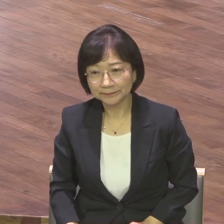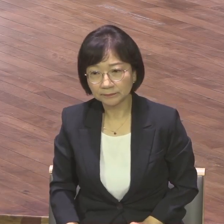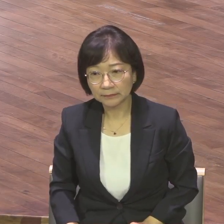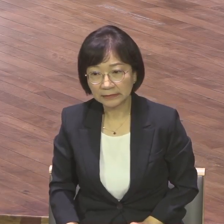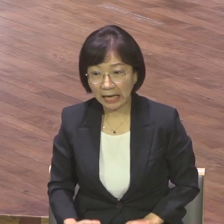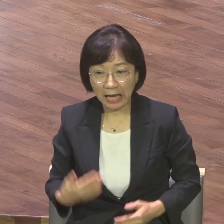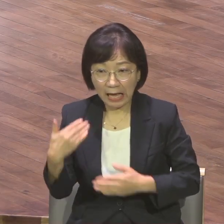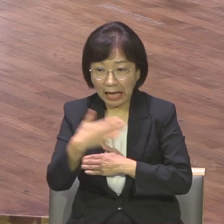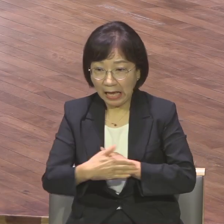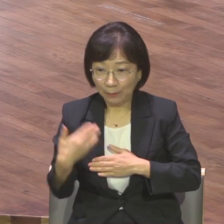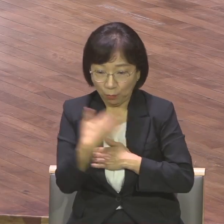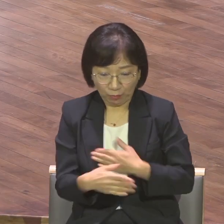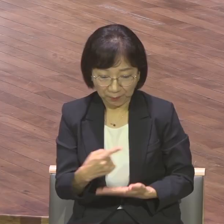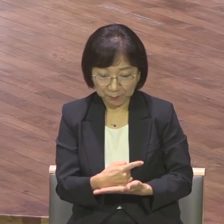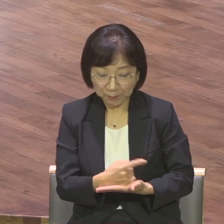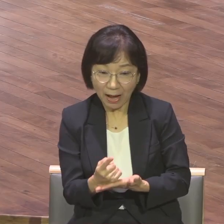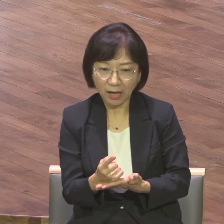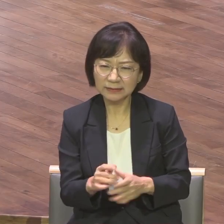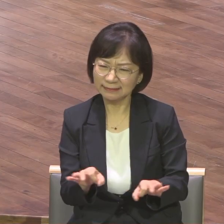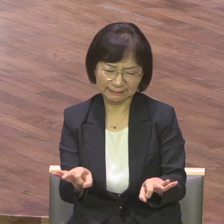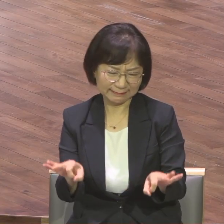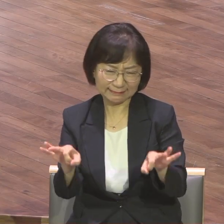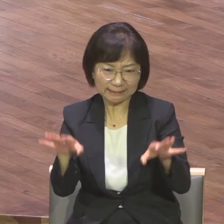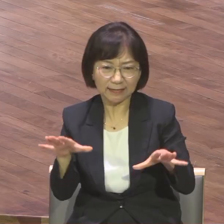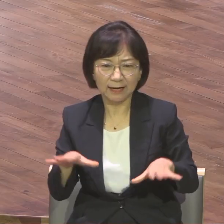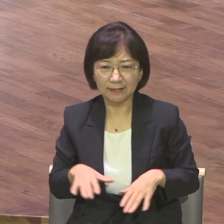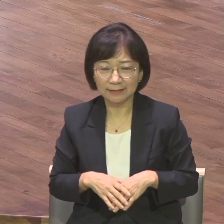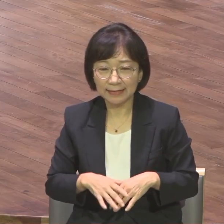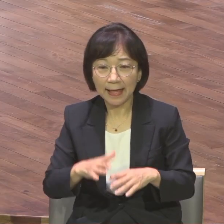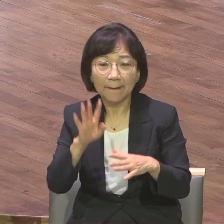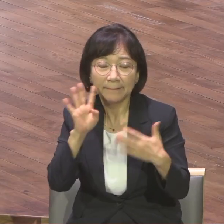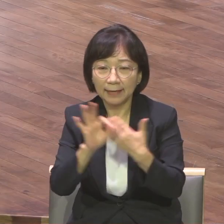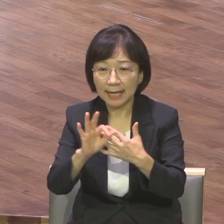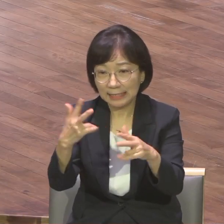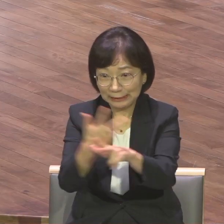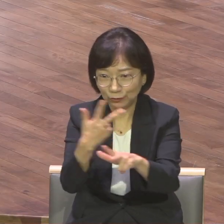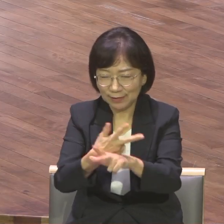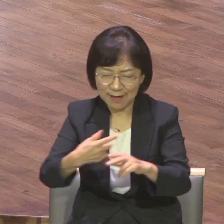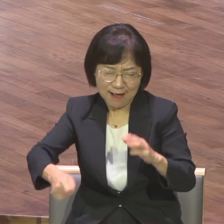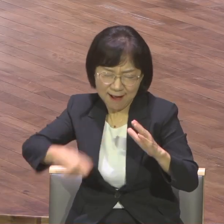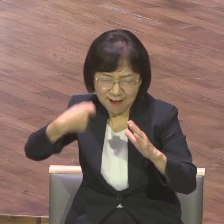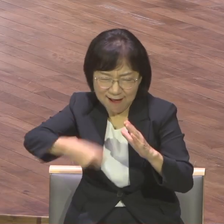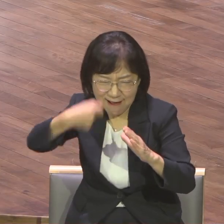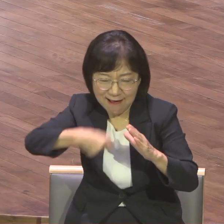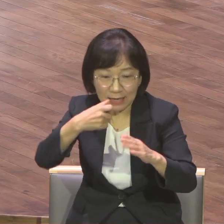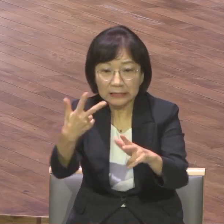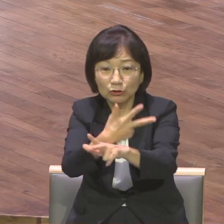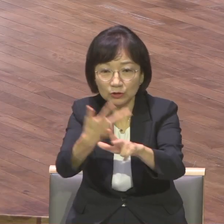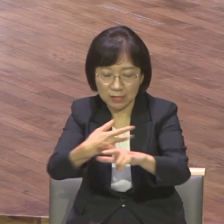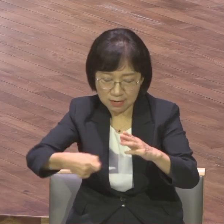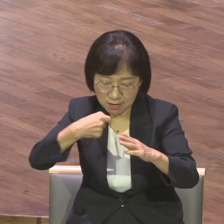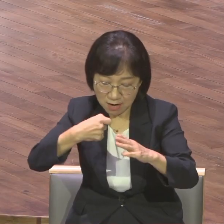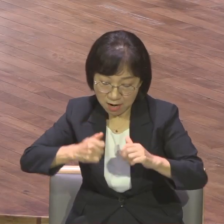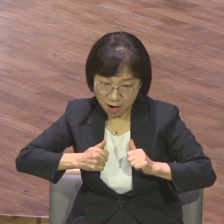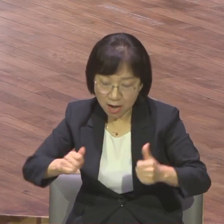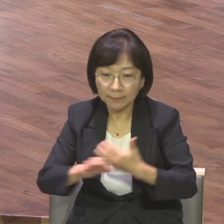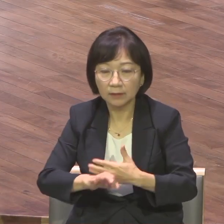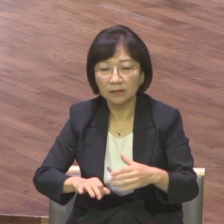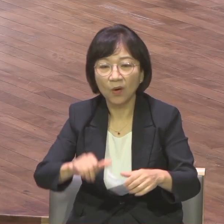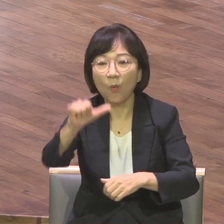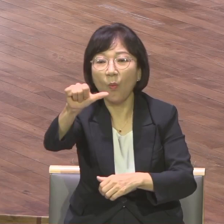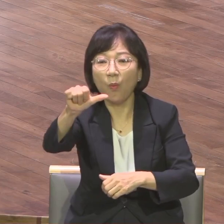금방 늘어버려. 금방. 자기 관리 안 하면 일주일 동안 마음대로 먹고 잤다 5kg, 6kg 늘어버려. 옷 다 갈아치워야